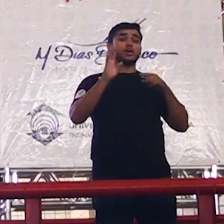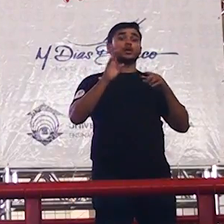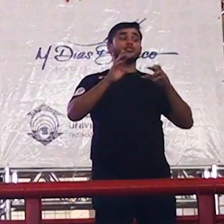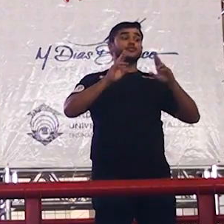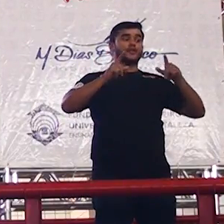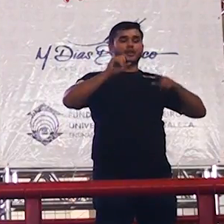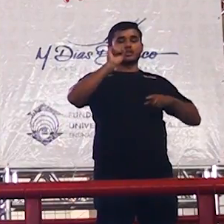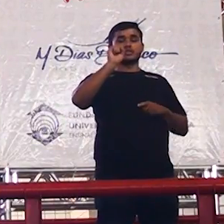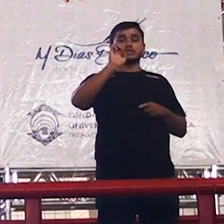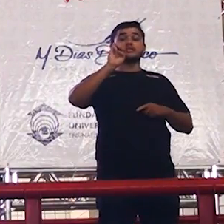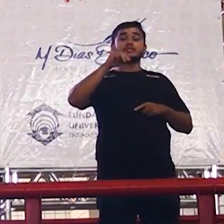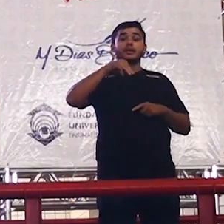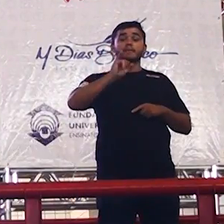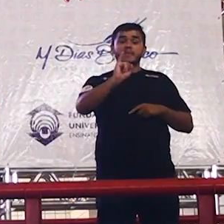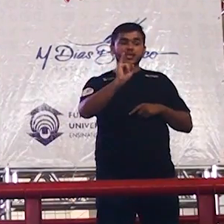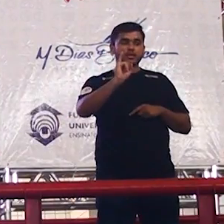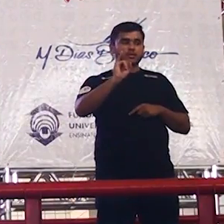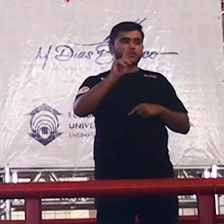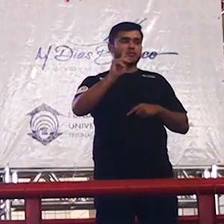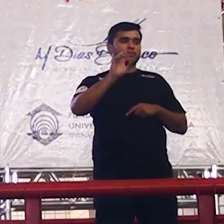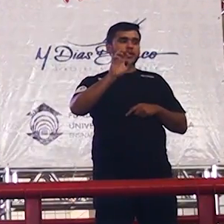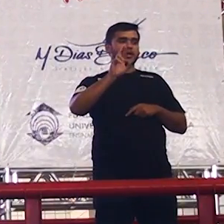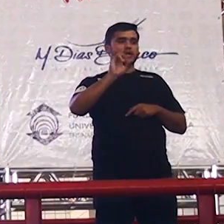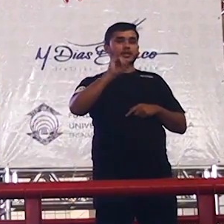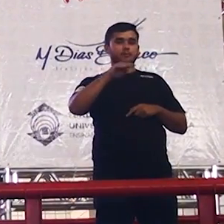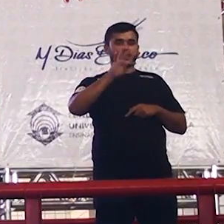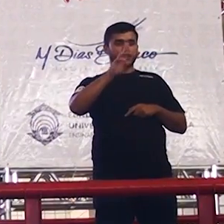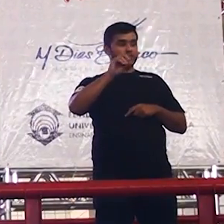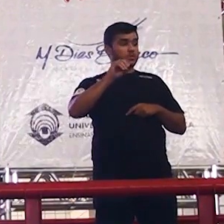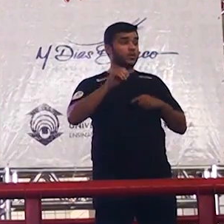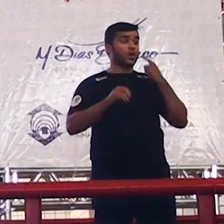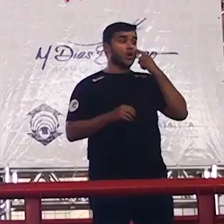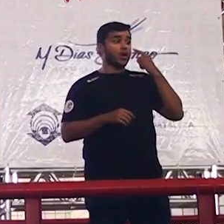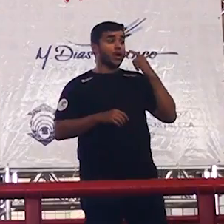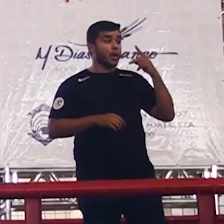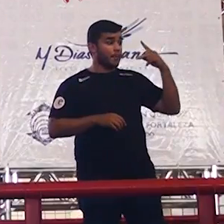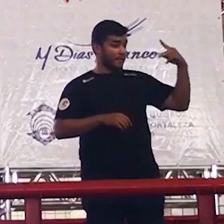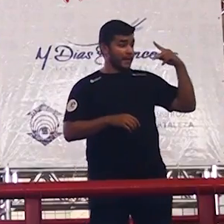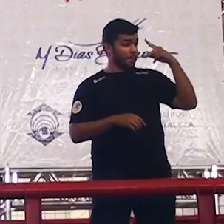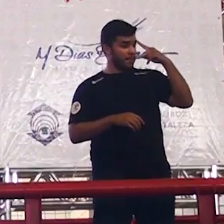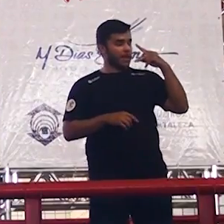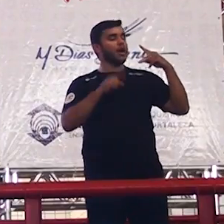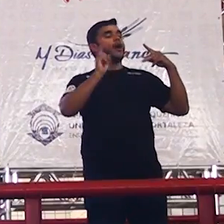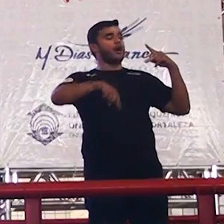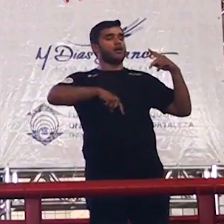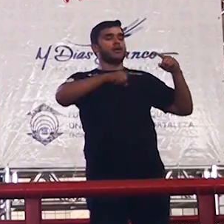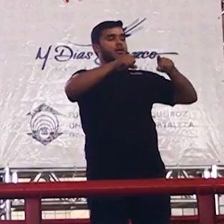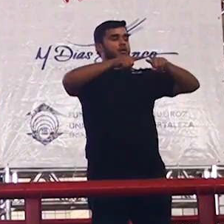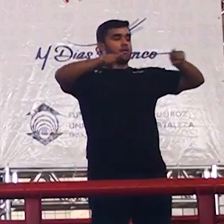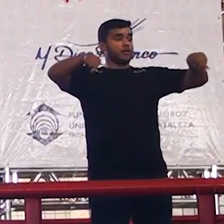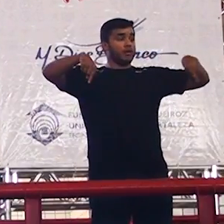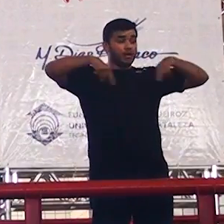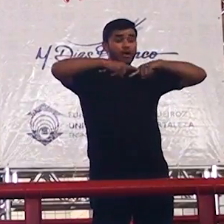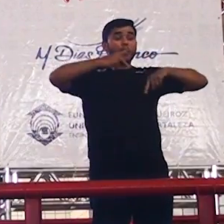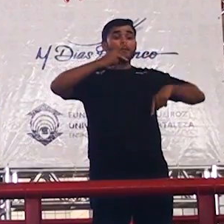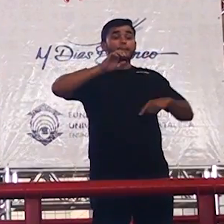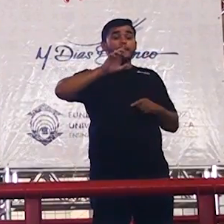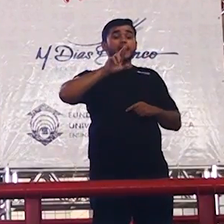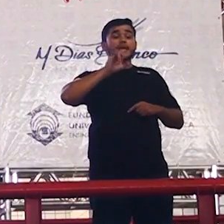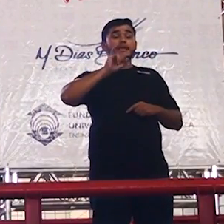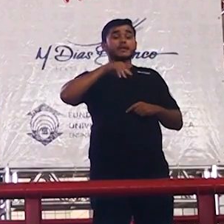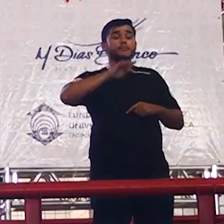semiperímetro. O símbolo para perímetro é 2P. Não esqueçam